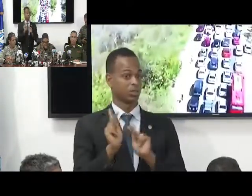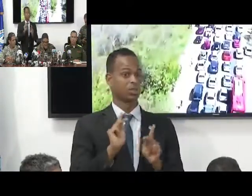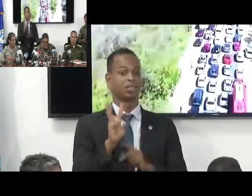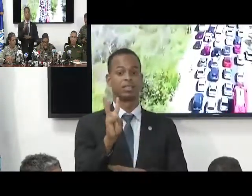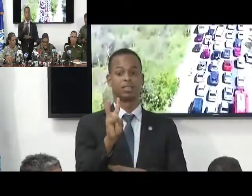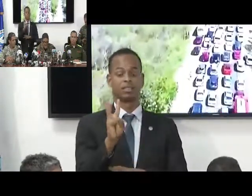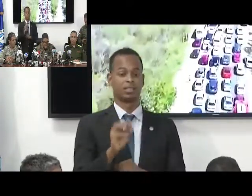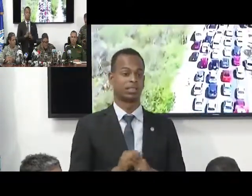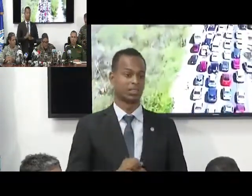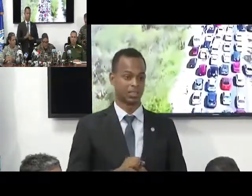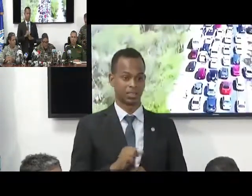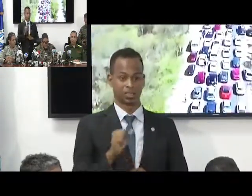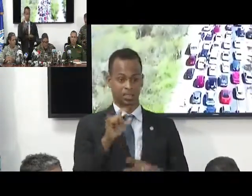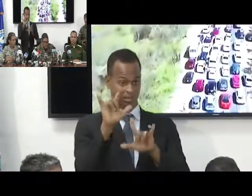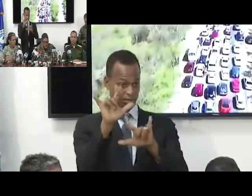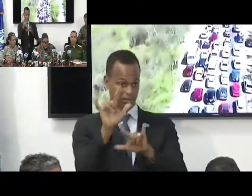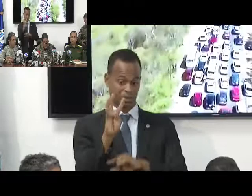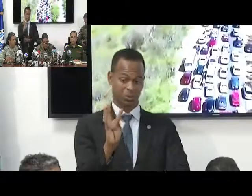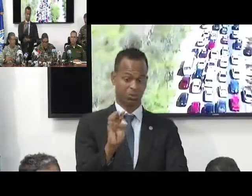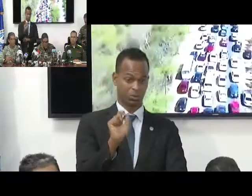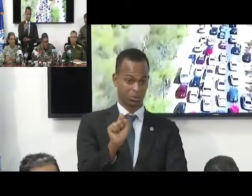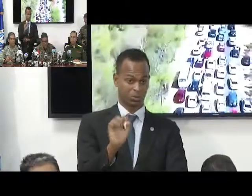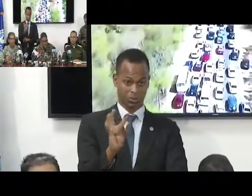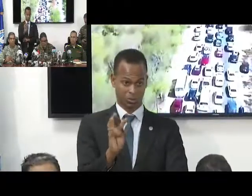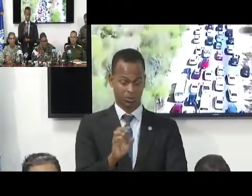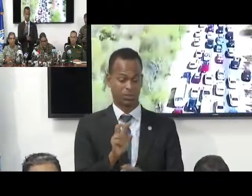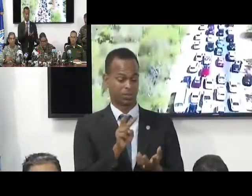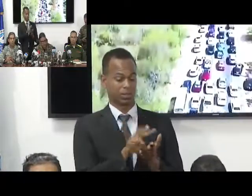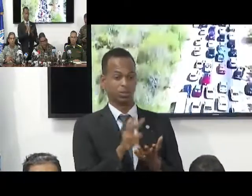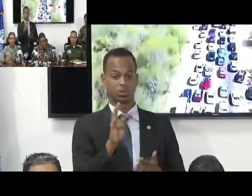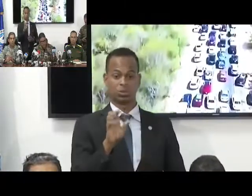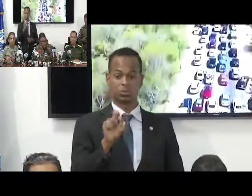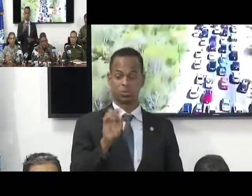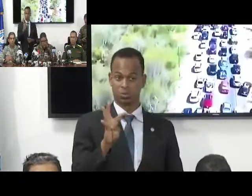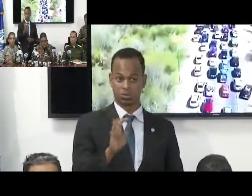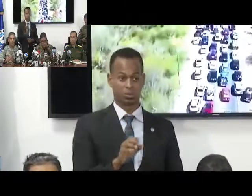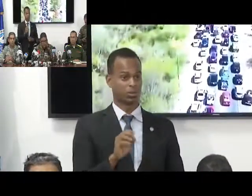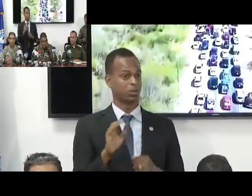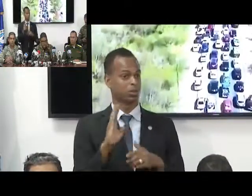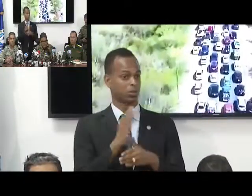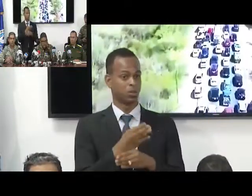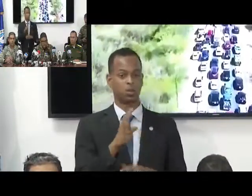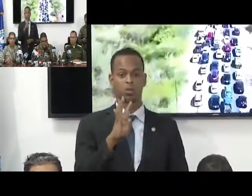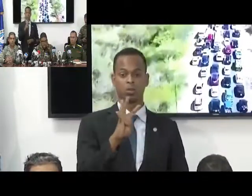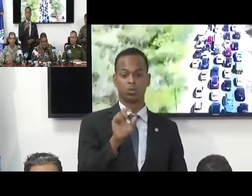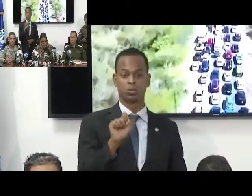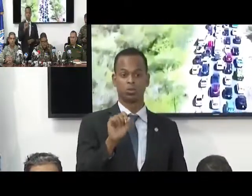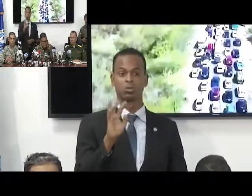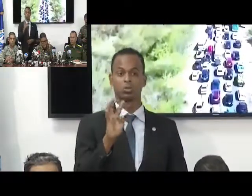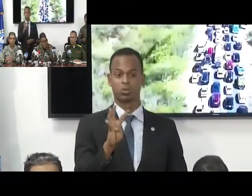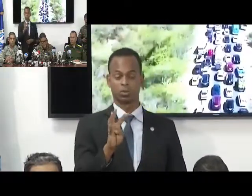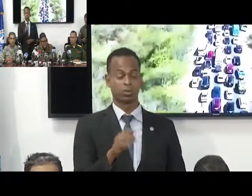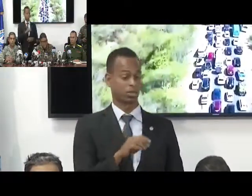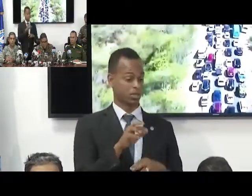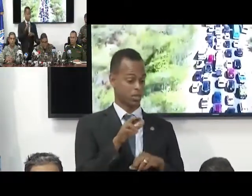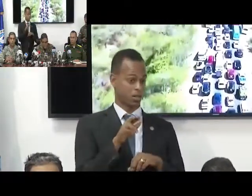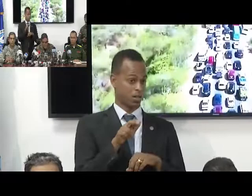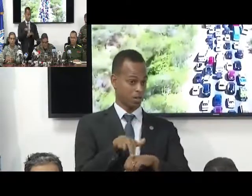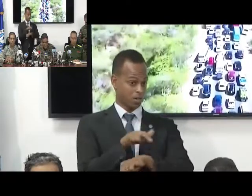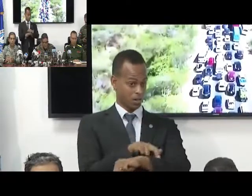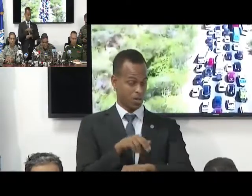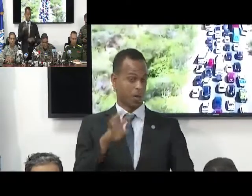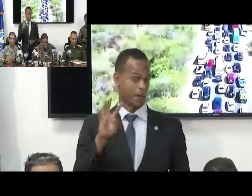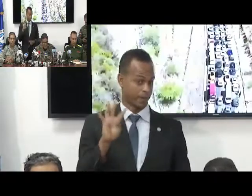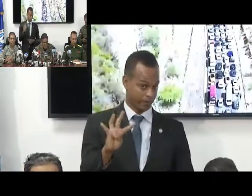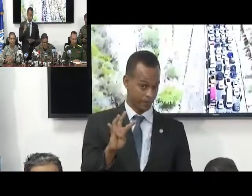un 6%, Santiago un 4.4%, La Vega 4.4%, Monseñor Noel 4.4% y La Romana 4%. La mayoría